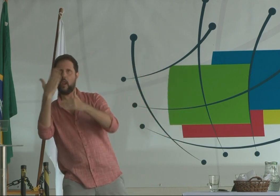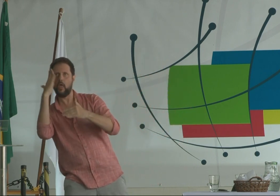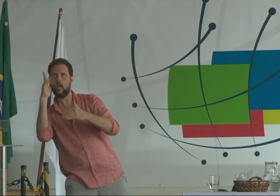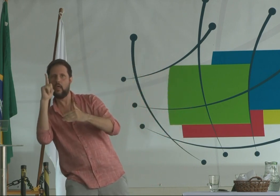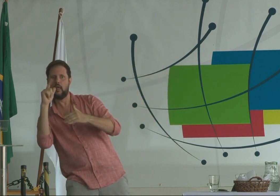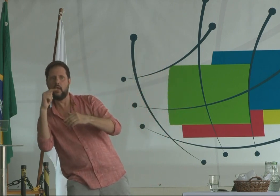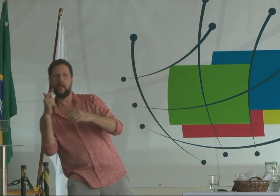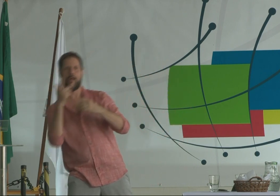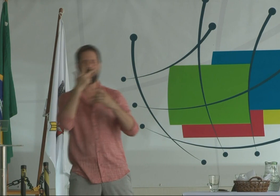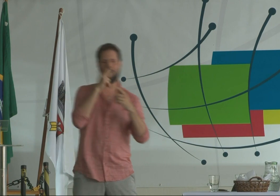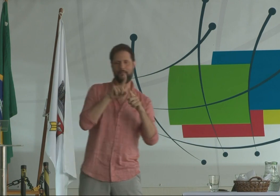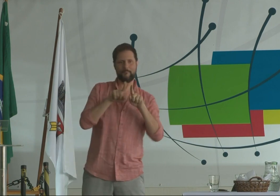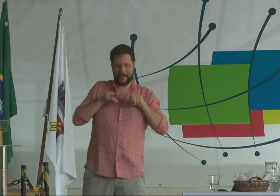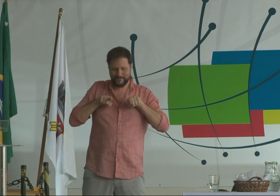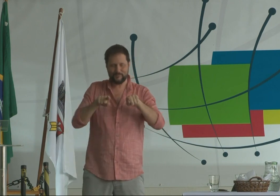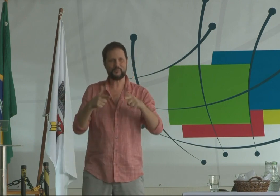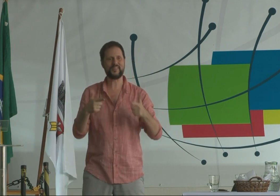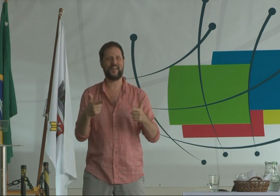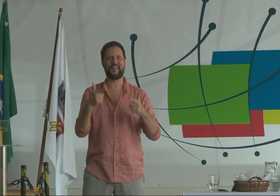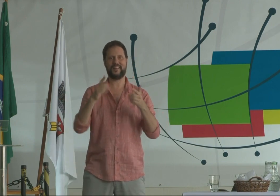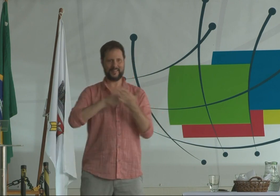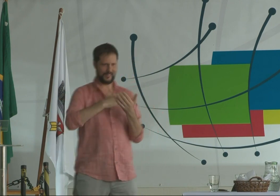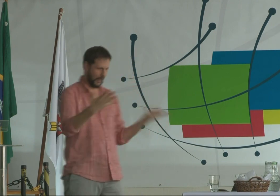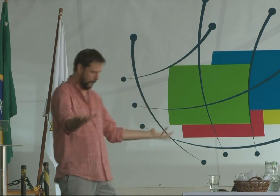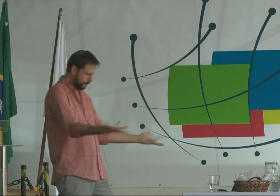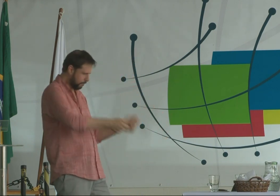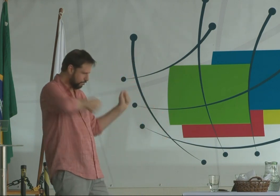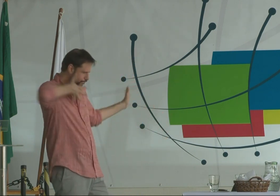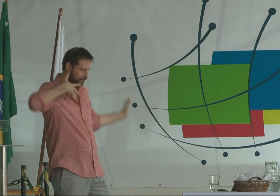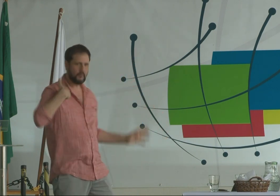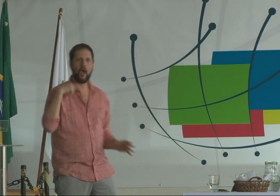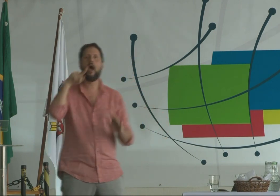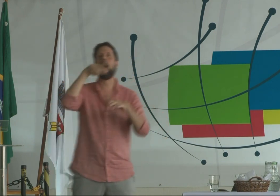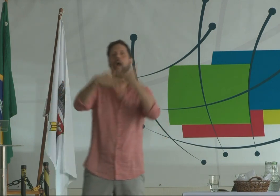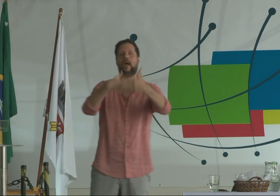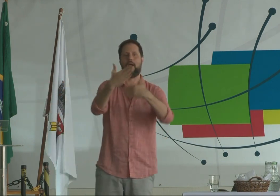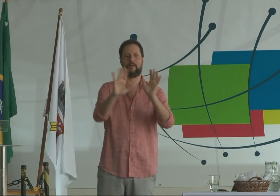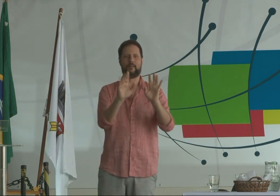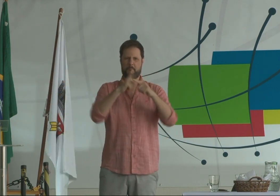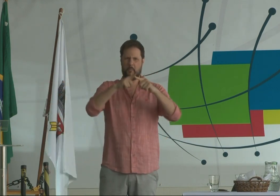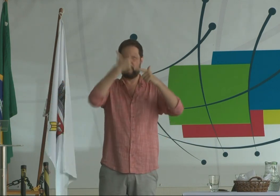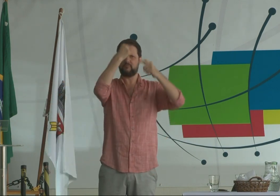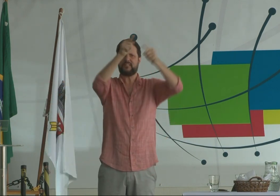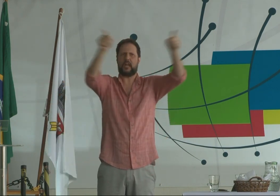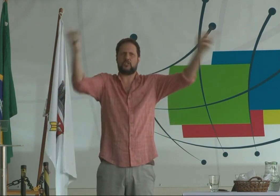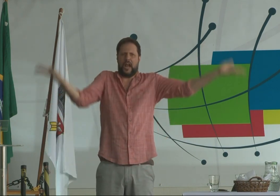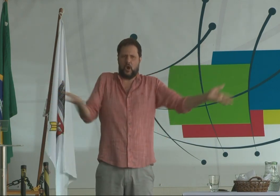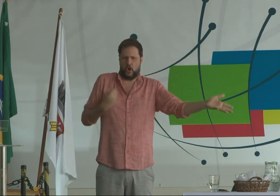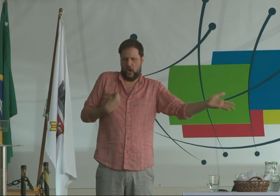isso, né? Passar uma língua pra outra. Então, não tem uma continuidade. Se pega o intérprete que tem uma questão